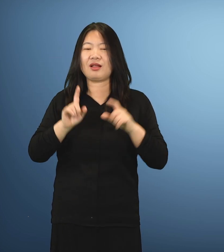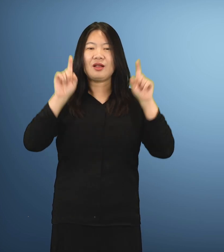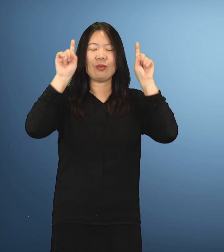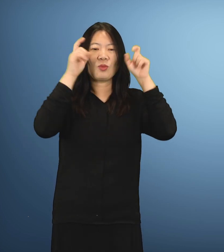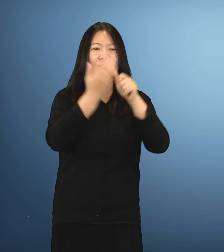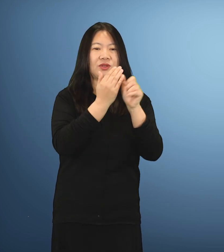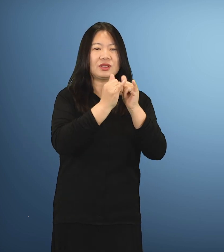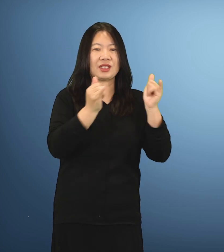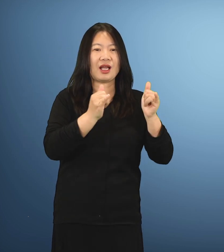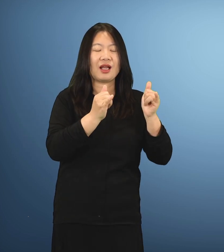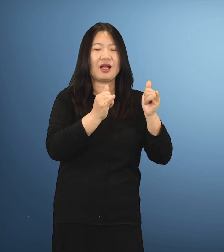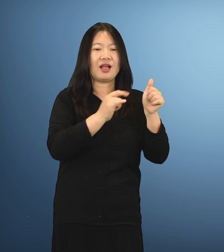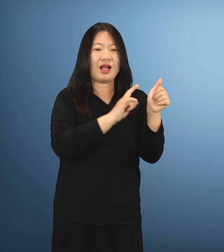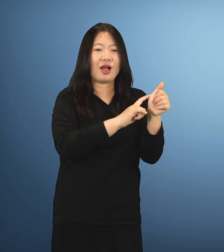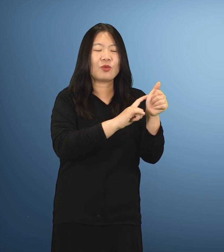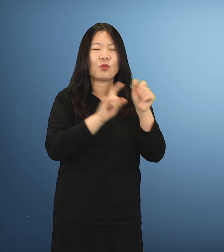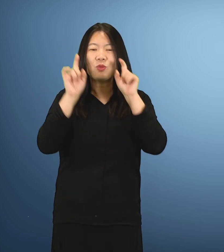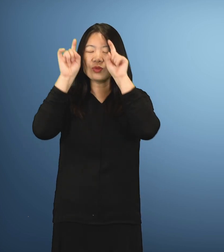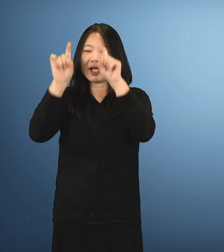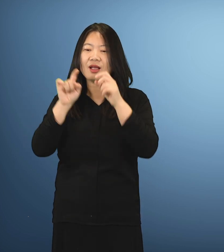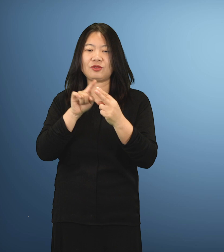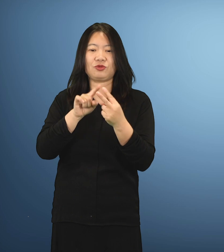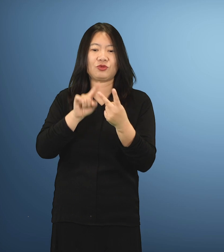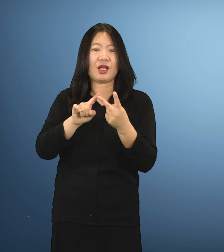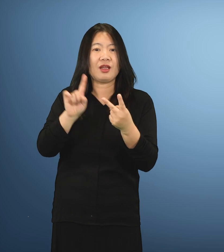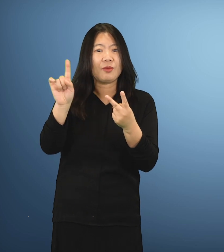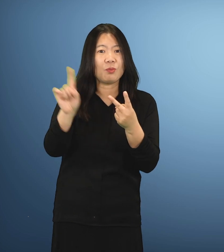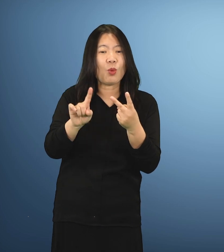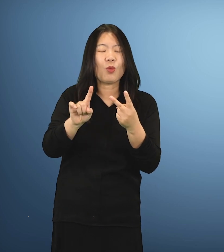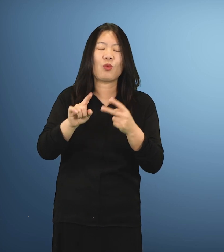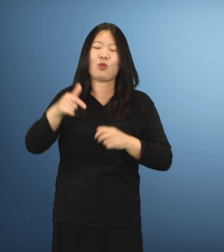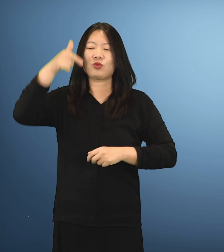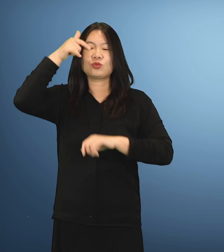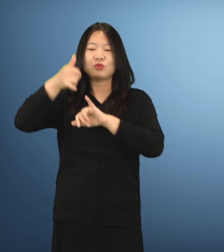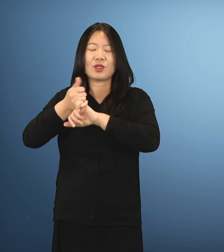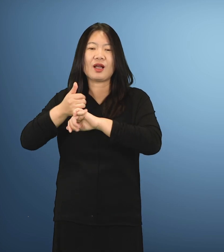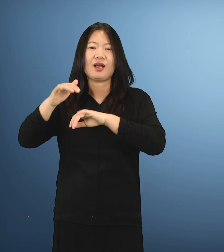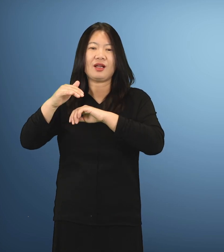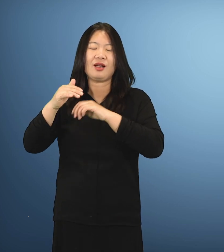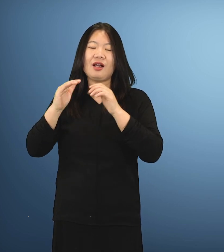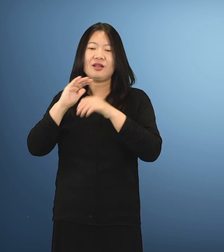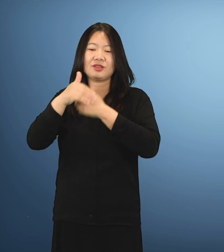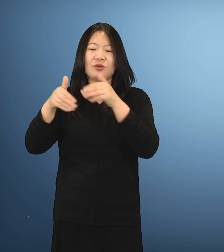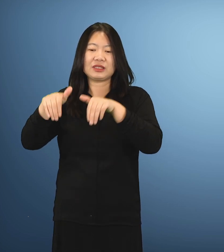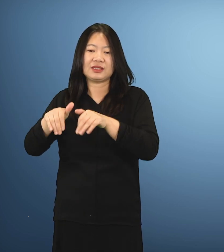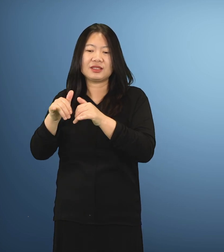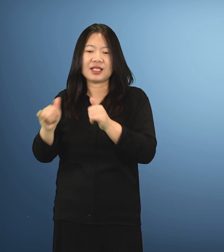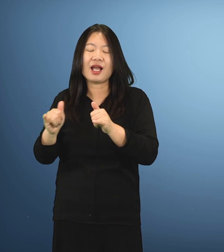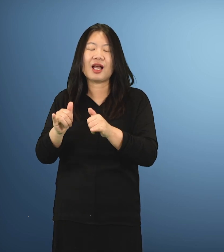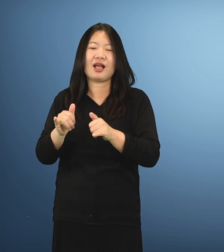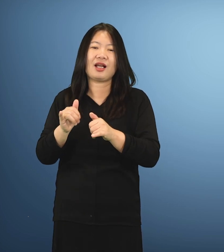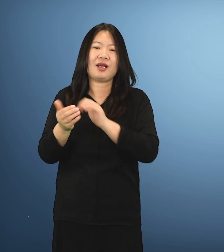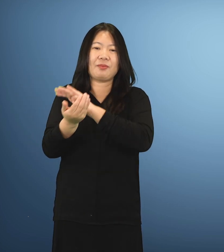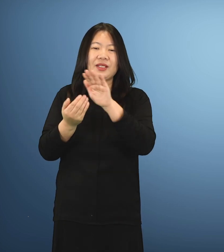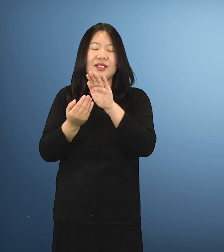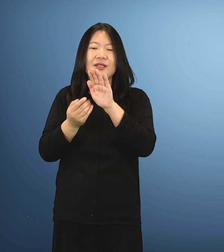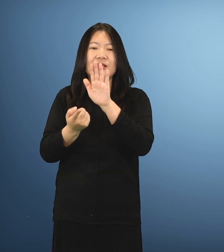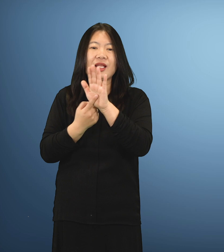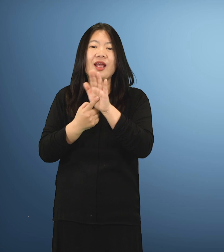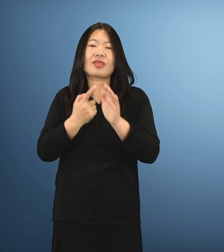사실 구약의 선지자들의 예언을 배경으로 한 이미지 차용이에요.